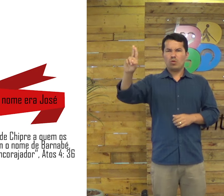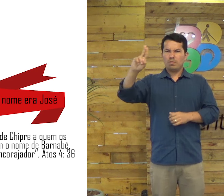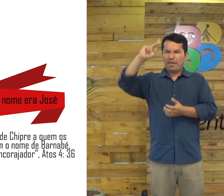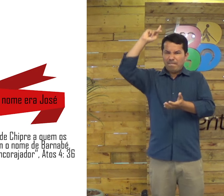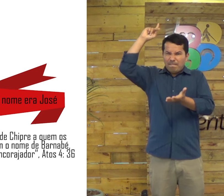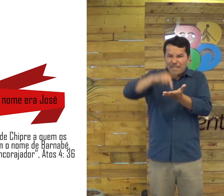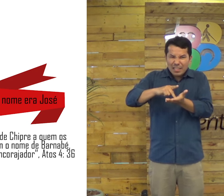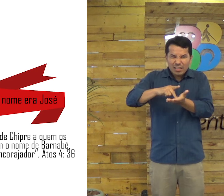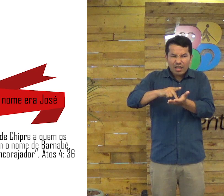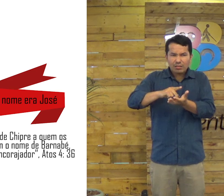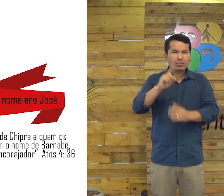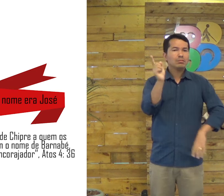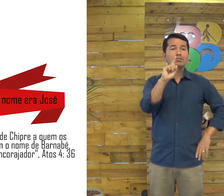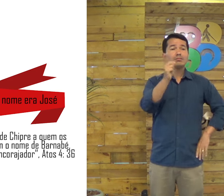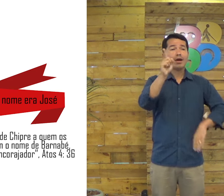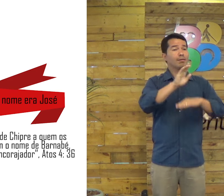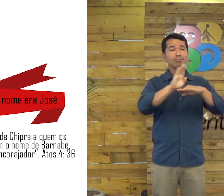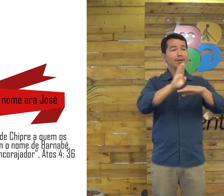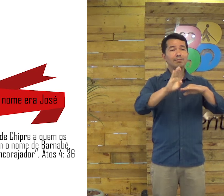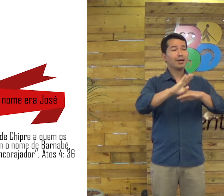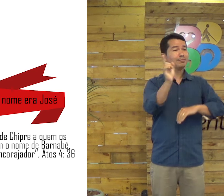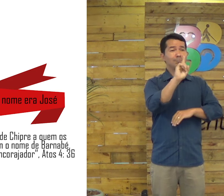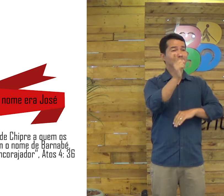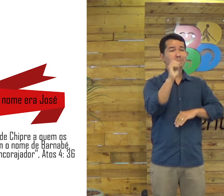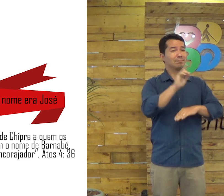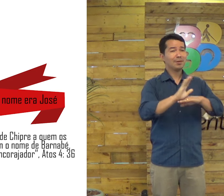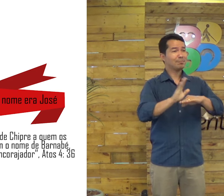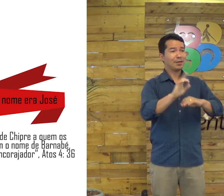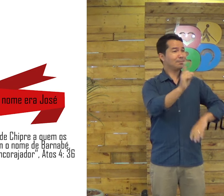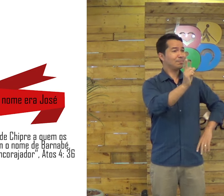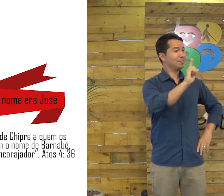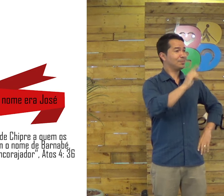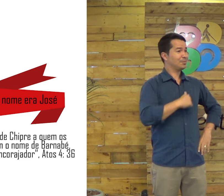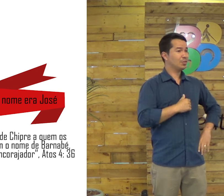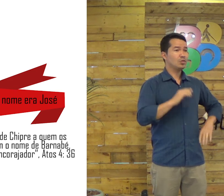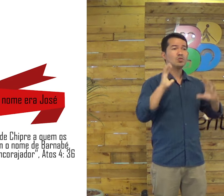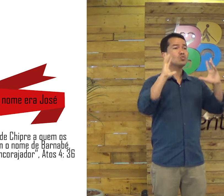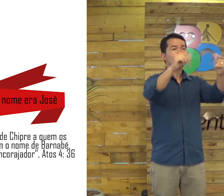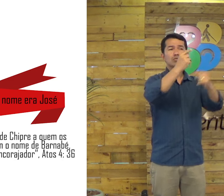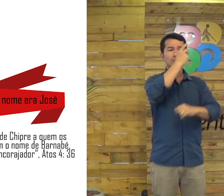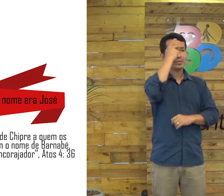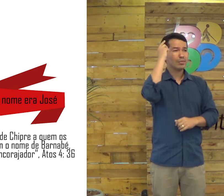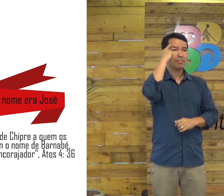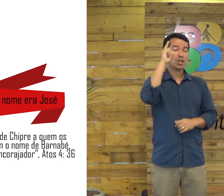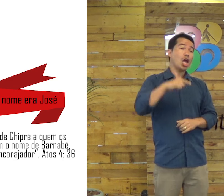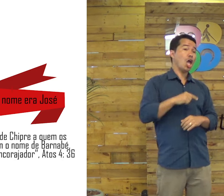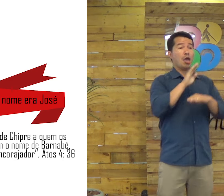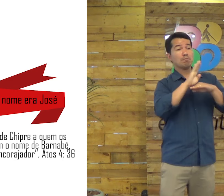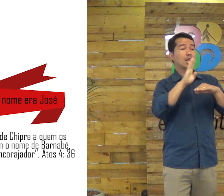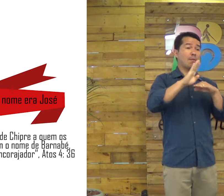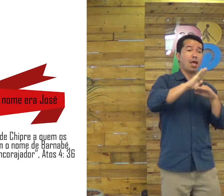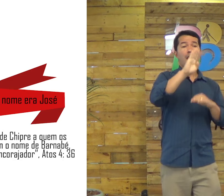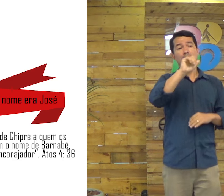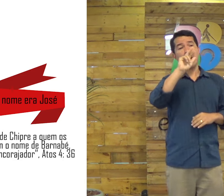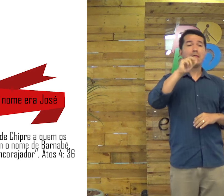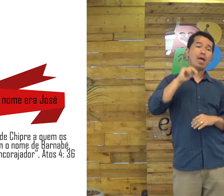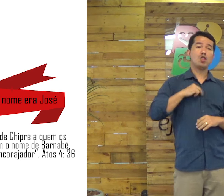O nome, de verdade, não era Barnabé. Não, não, não era não. Todas as pessoas, ah, chamavam